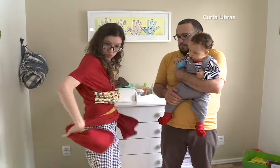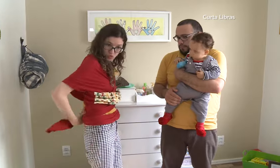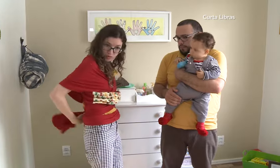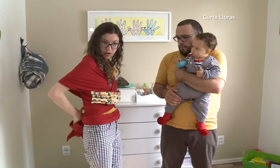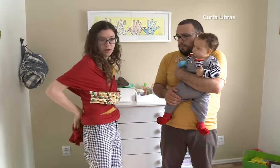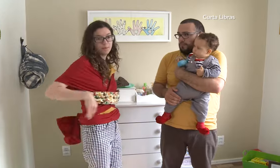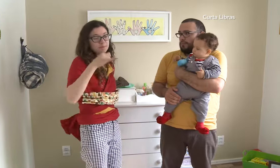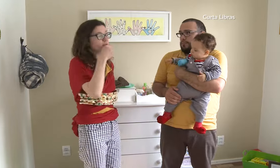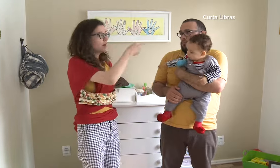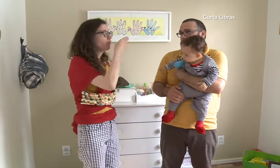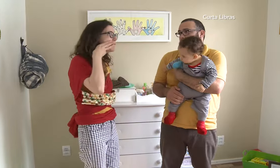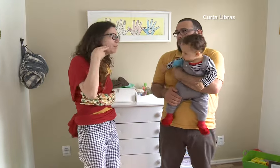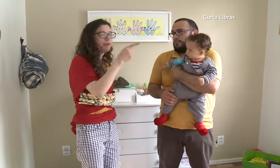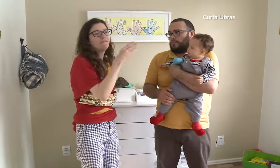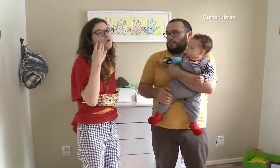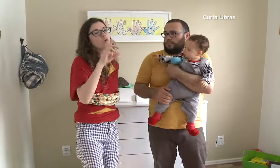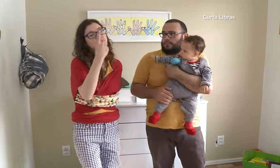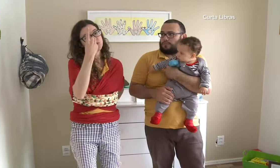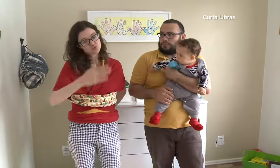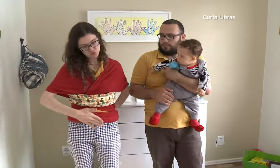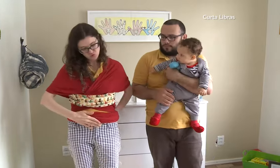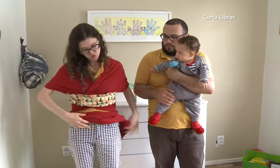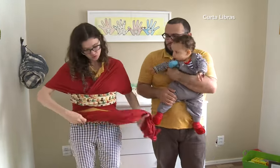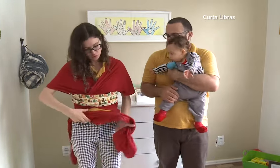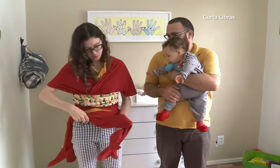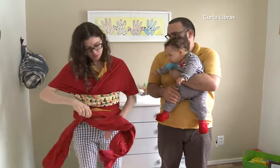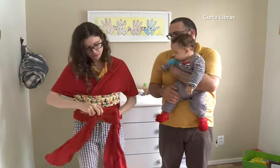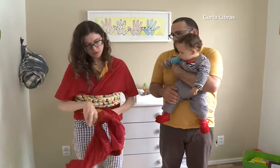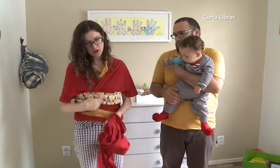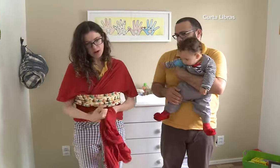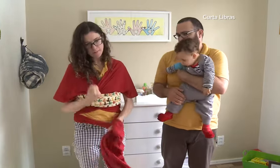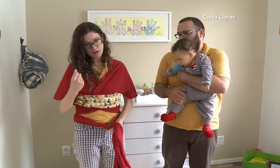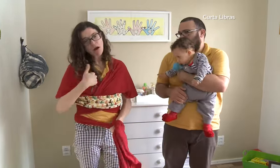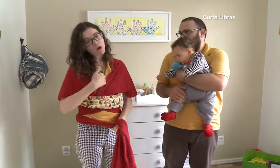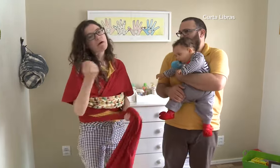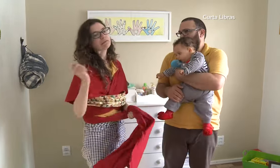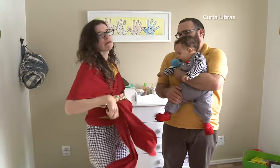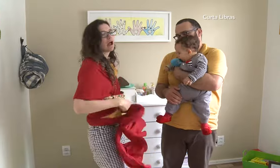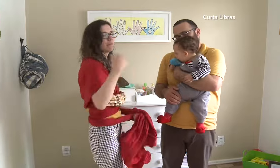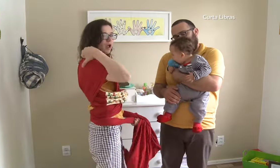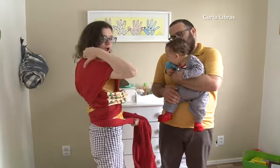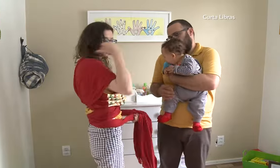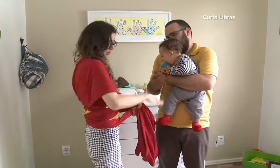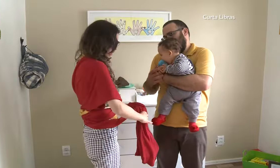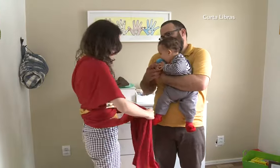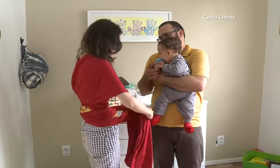O Fabiano, por exemplo, dá uma volta só e amarra na frente. Eu amarro atrás.